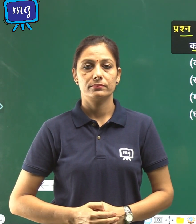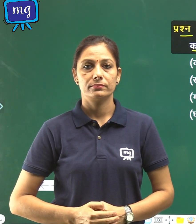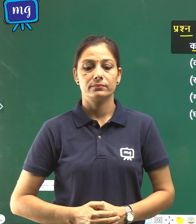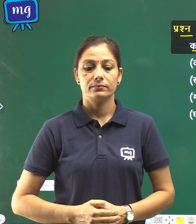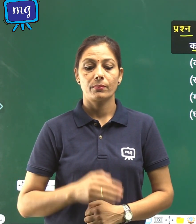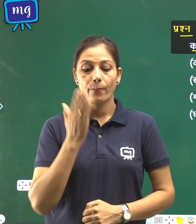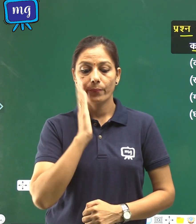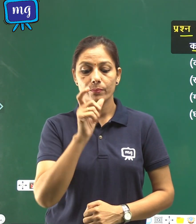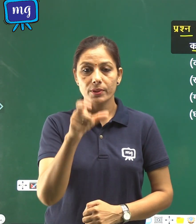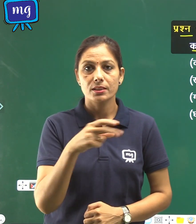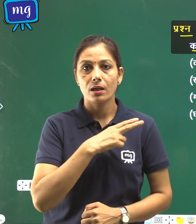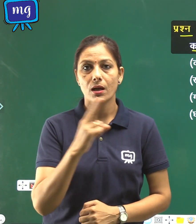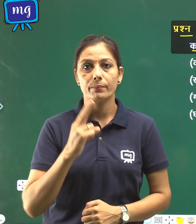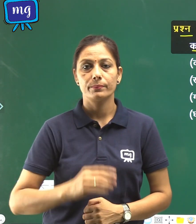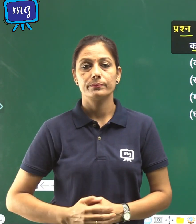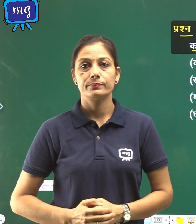सर्वेश्वर जी का जन्म